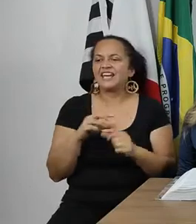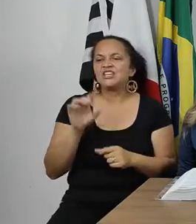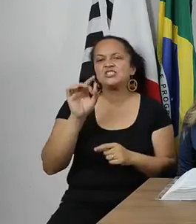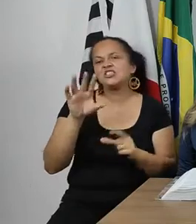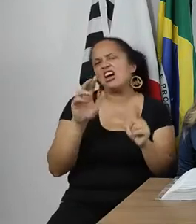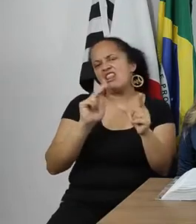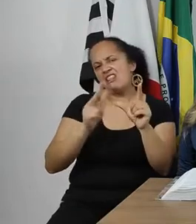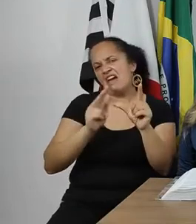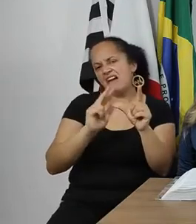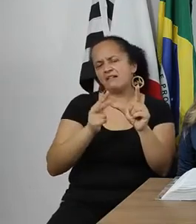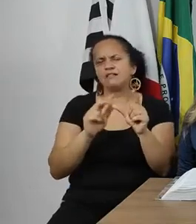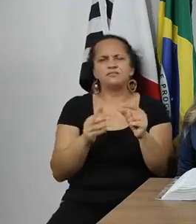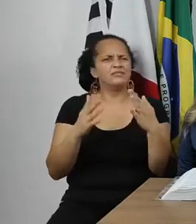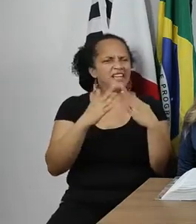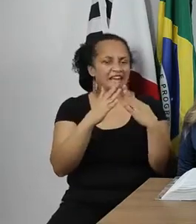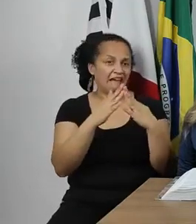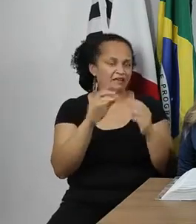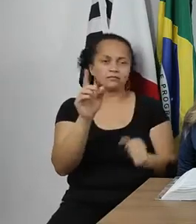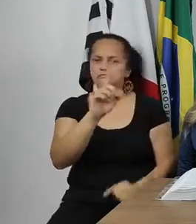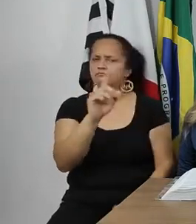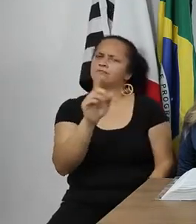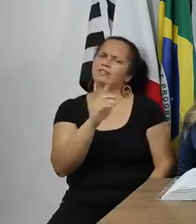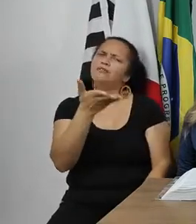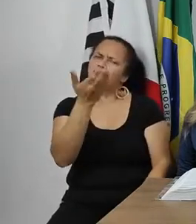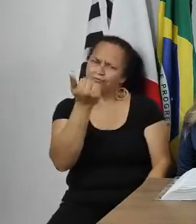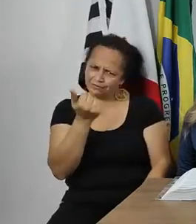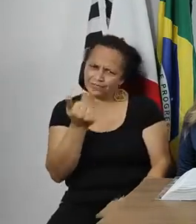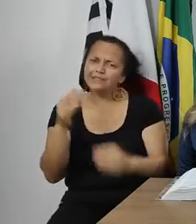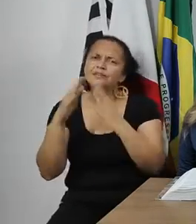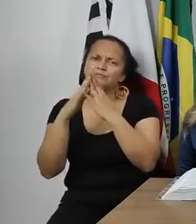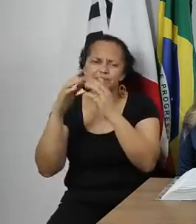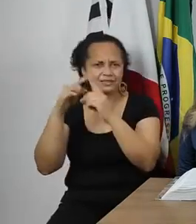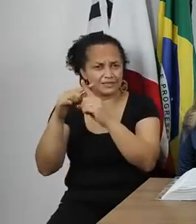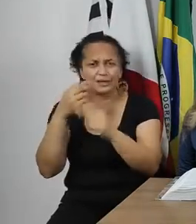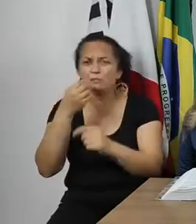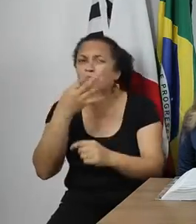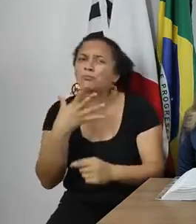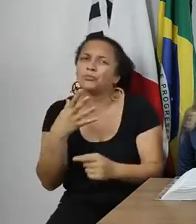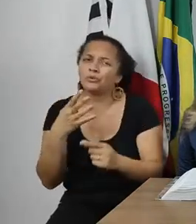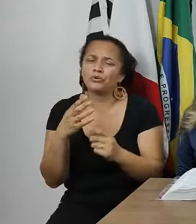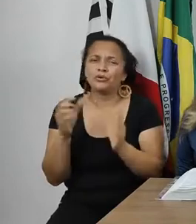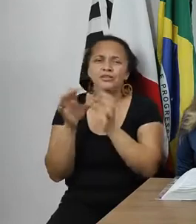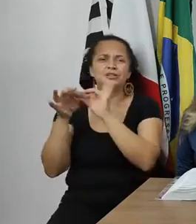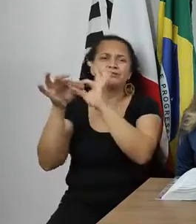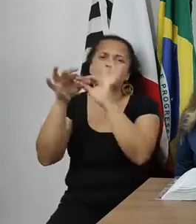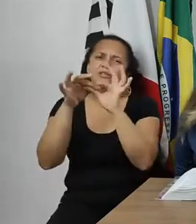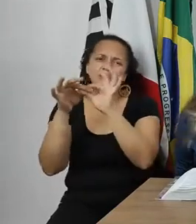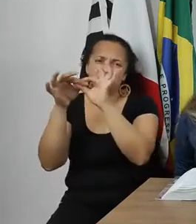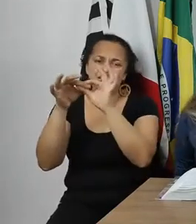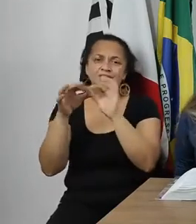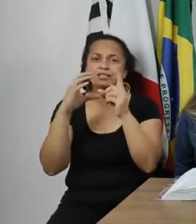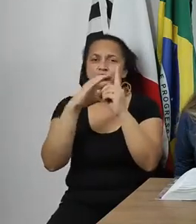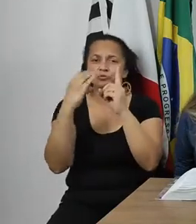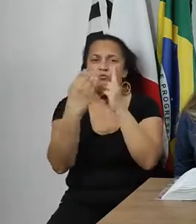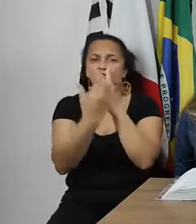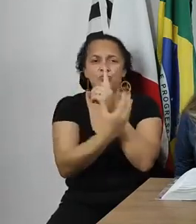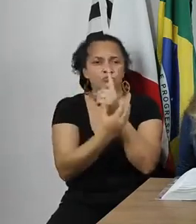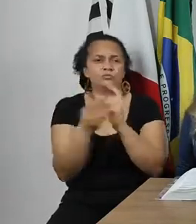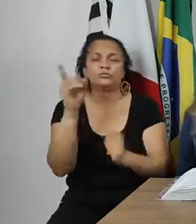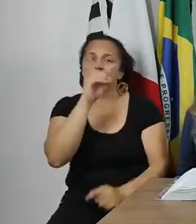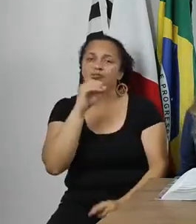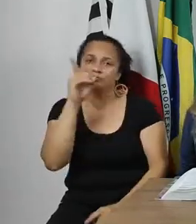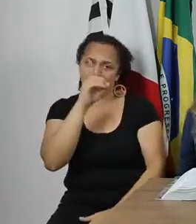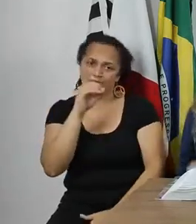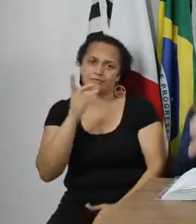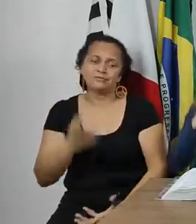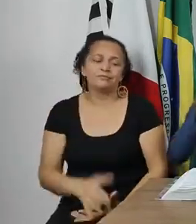isso. Vem para a igreja, esteja junto com a gente aqui na igreja todo domingo. Conte. E ele, assim,